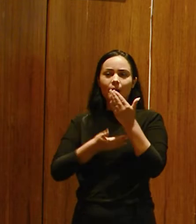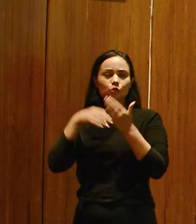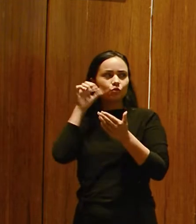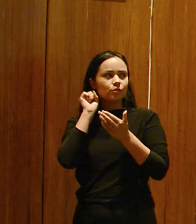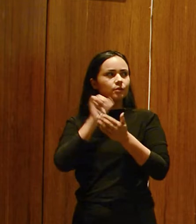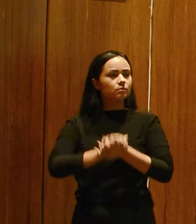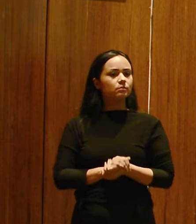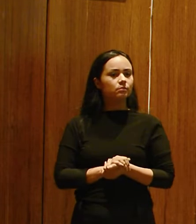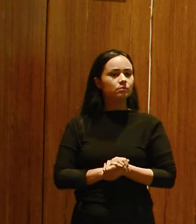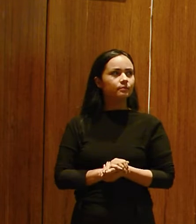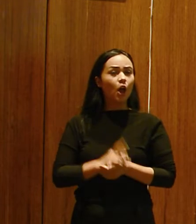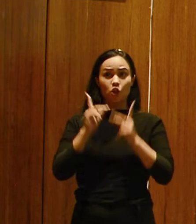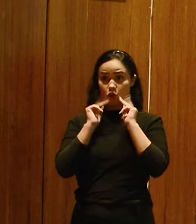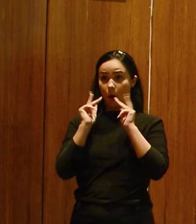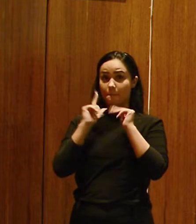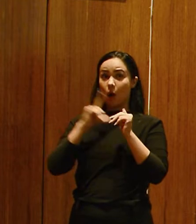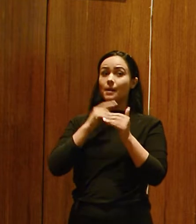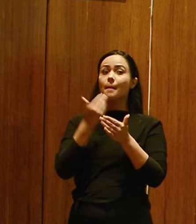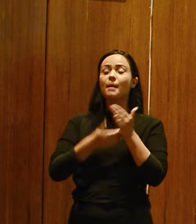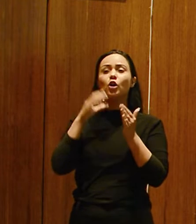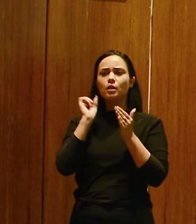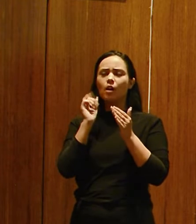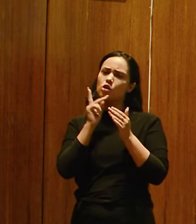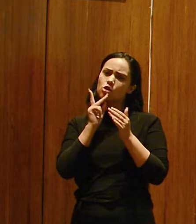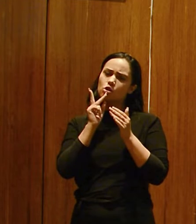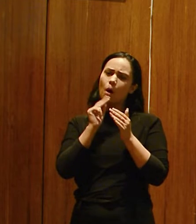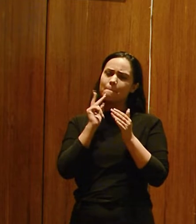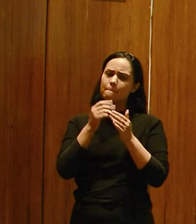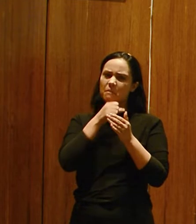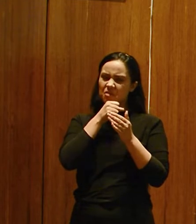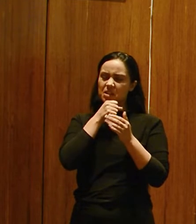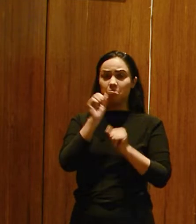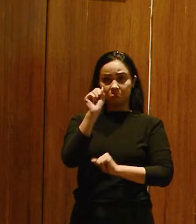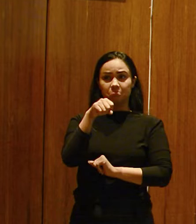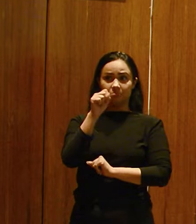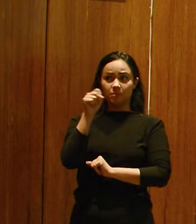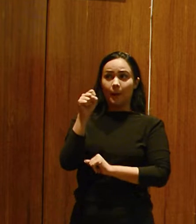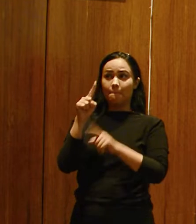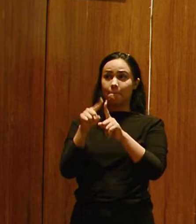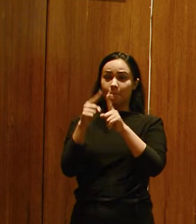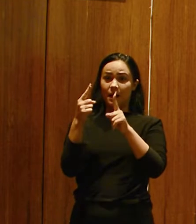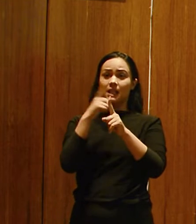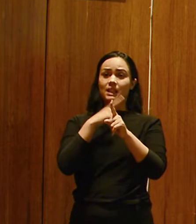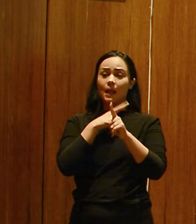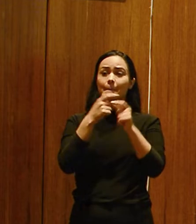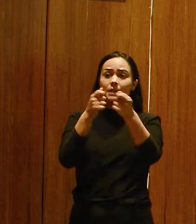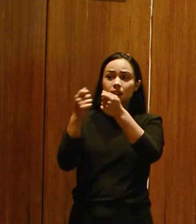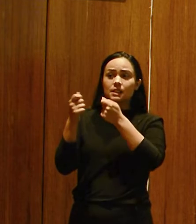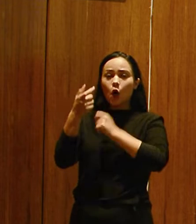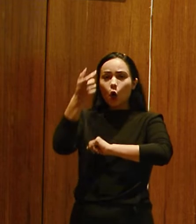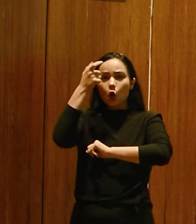Então, é normal ter perda auditiva? É normal envelhecer? Sim. Mas a gente tem que ter